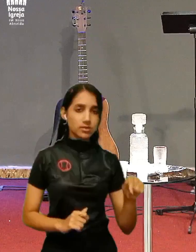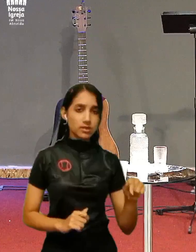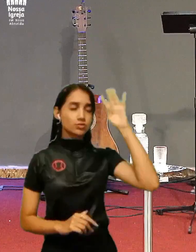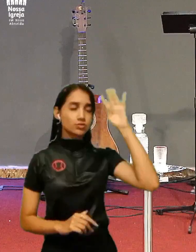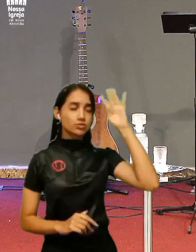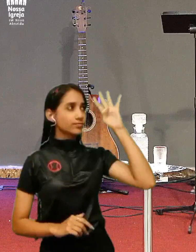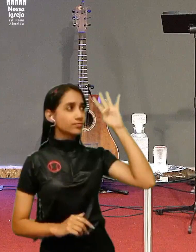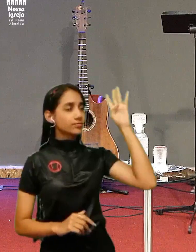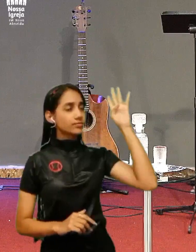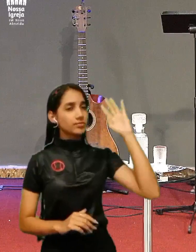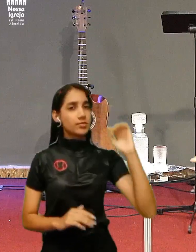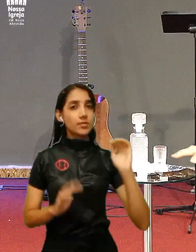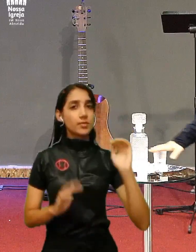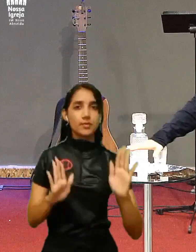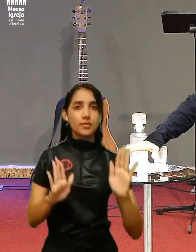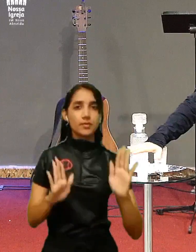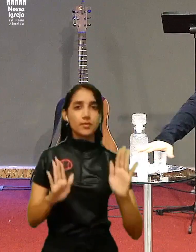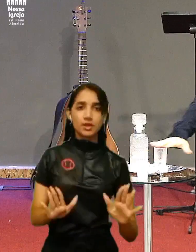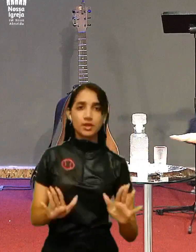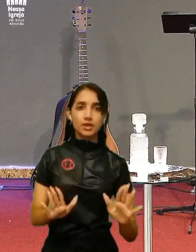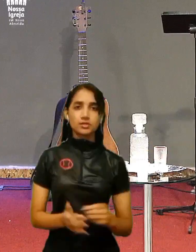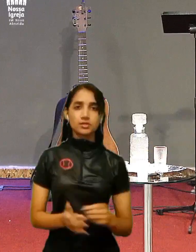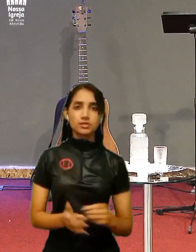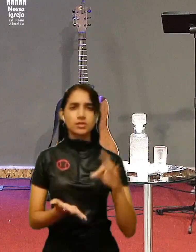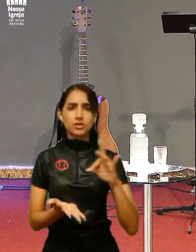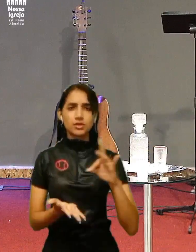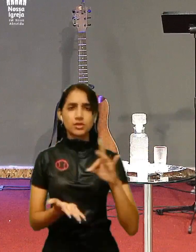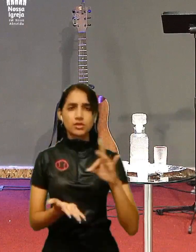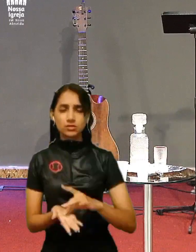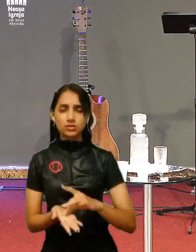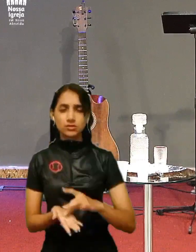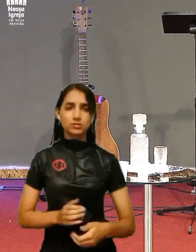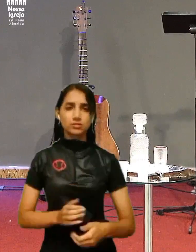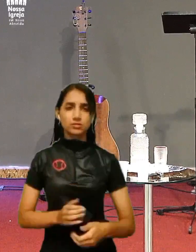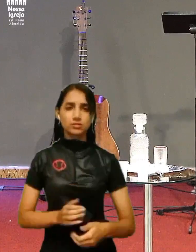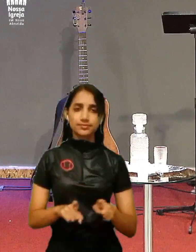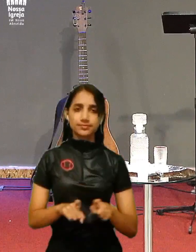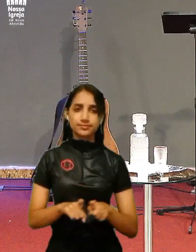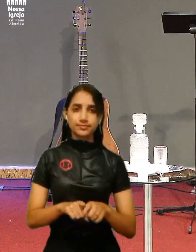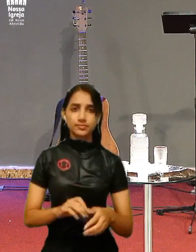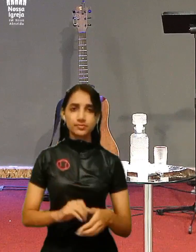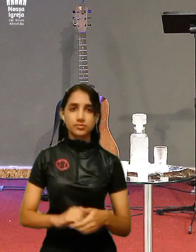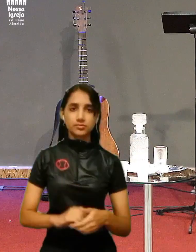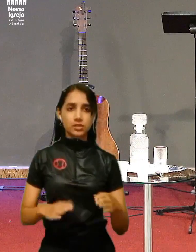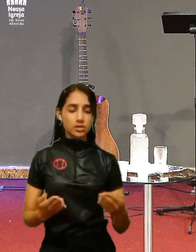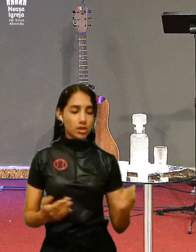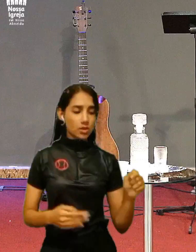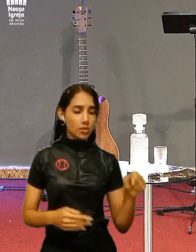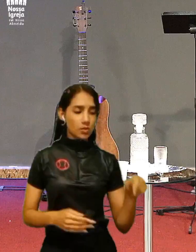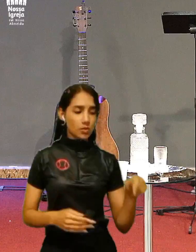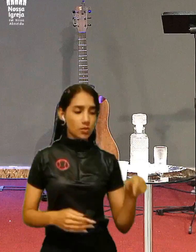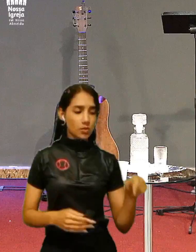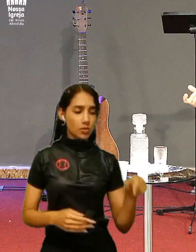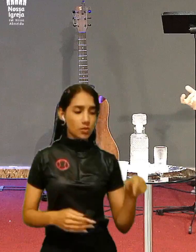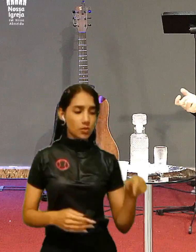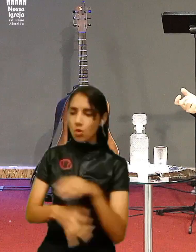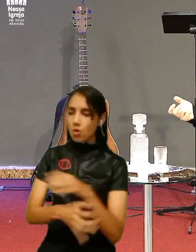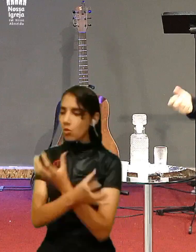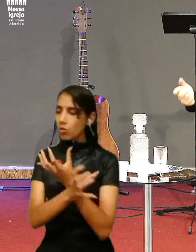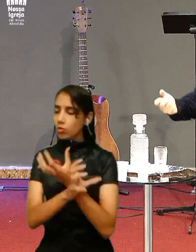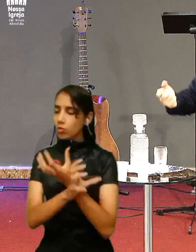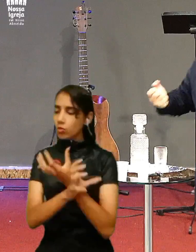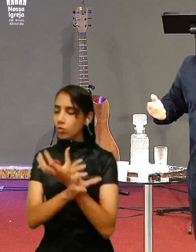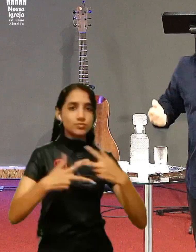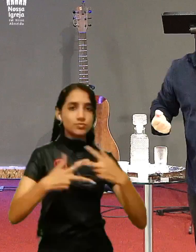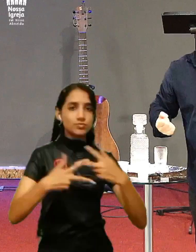real. Ele olha e ele está no meio de uma porção de ossos, de esqueletos. E ele destaca que os ossos